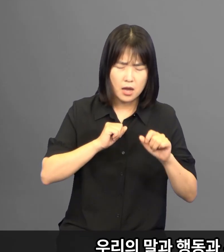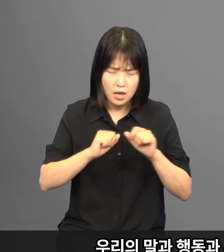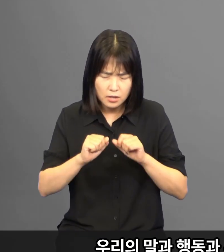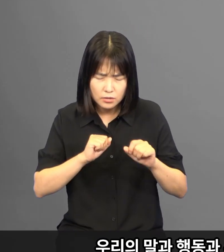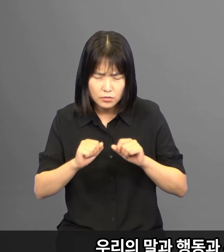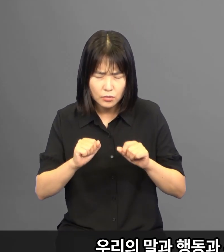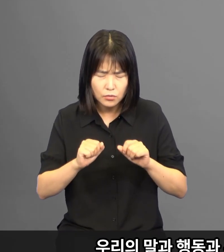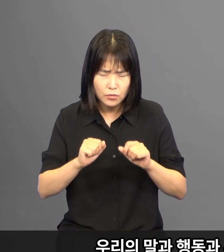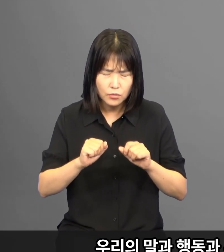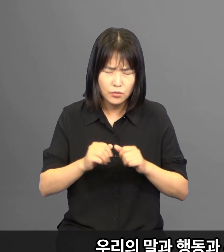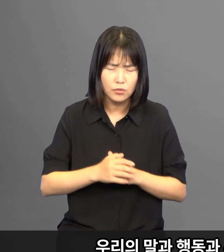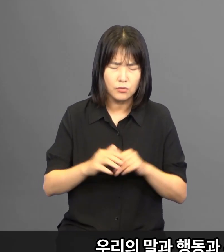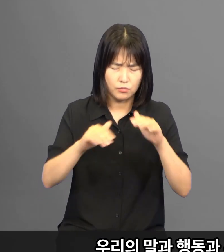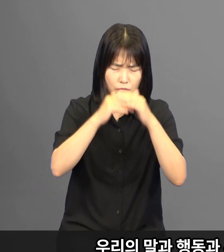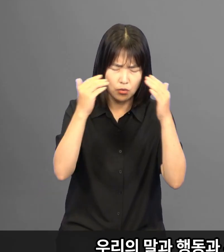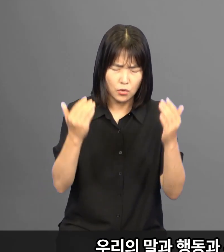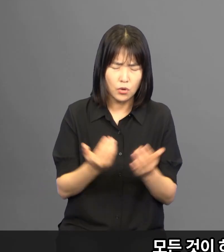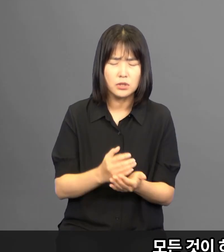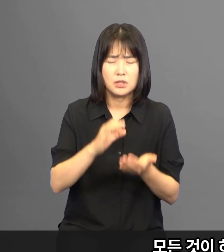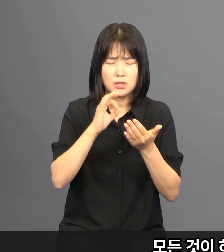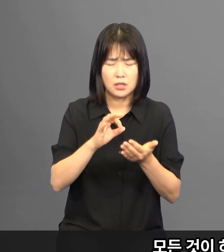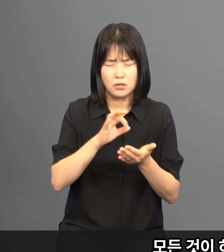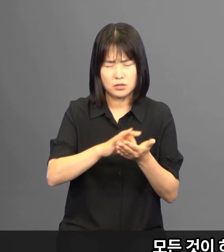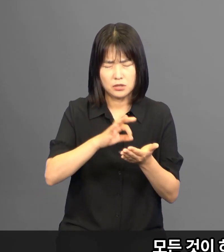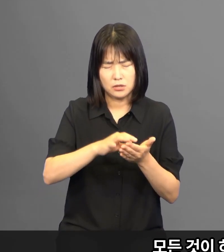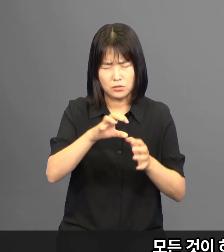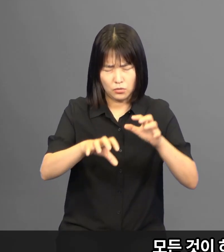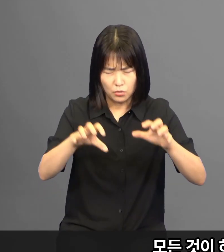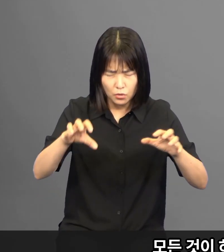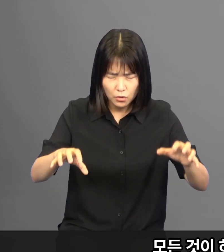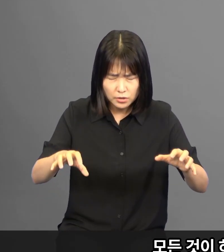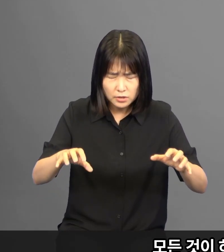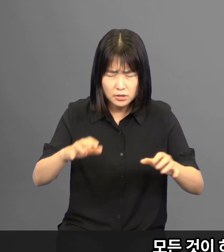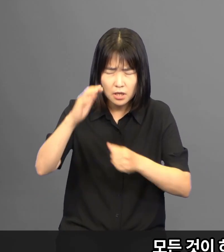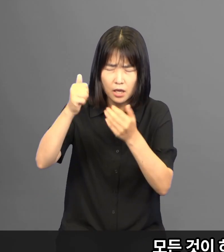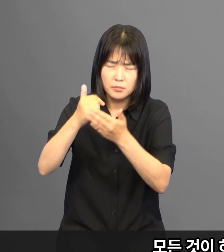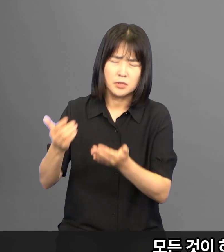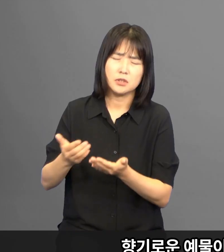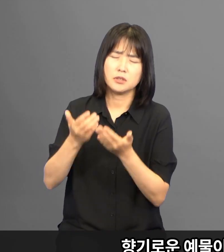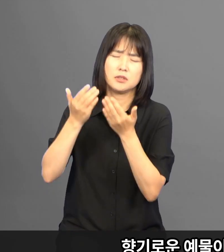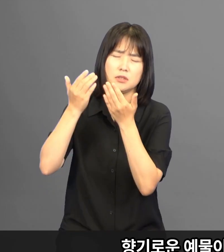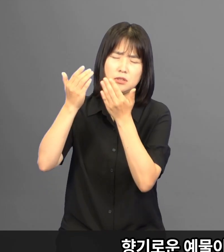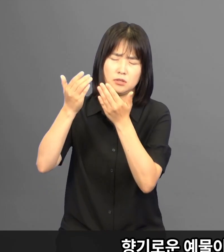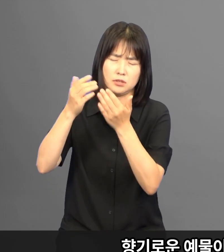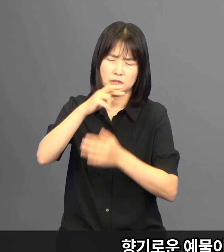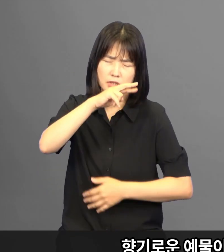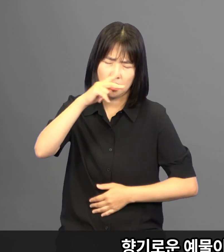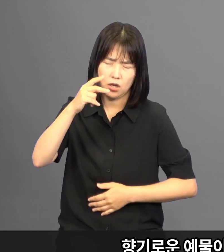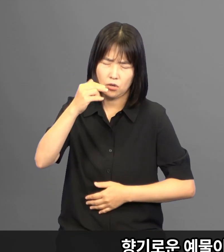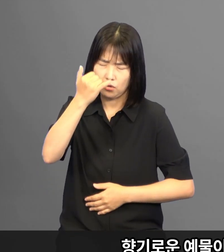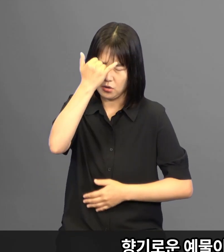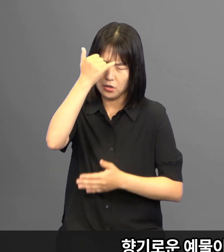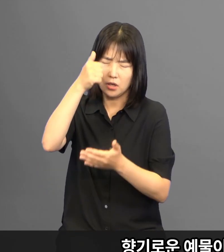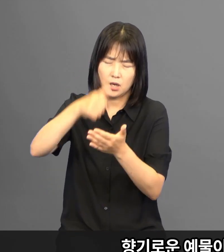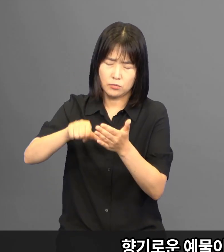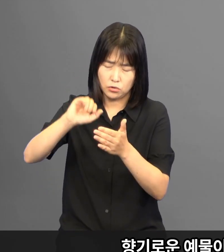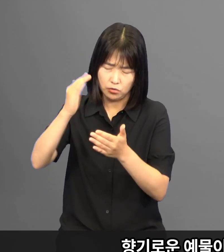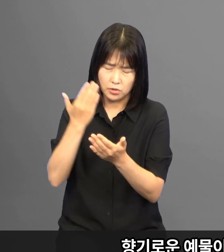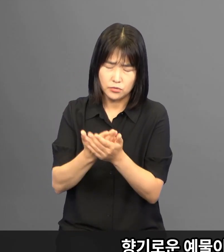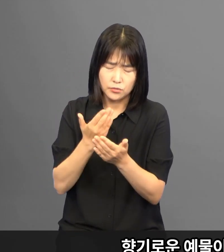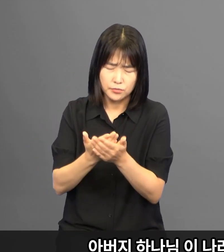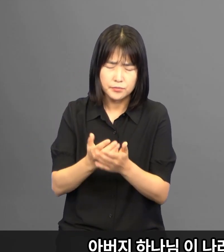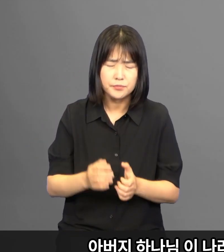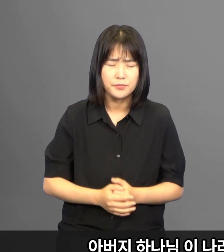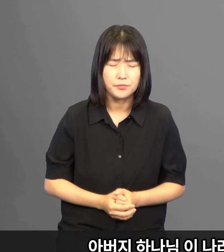행동과 우리의 모든 재정과 쓰이는 모든 것이 하나님께 드려지는 향기로운 예물이 되게 하여